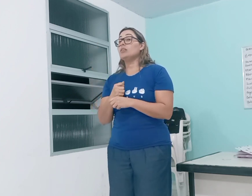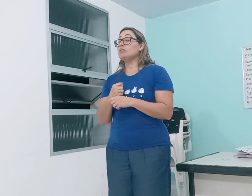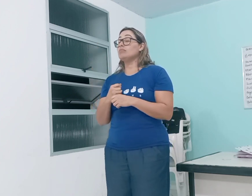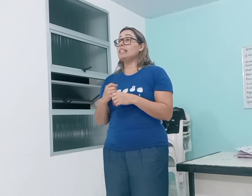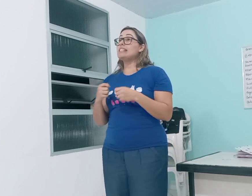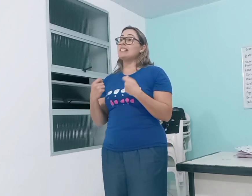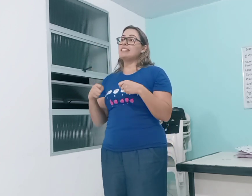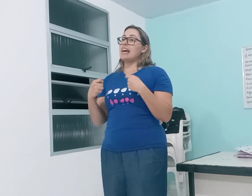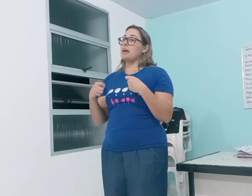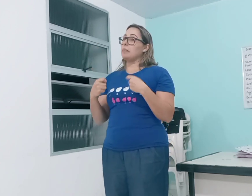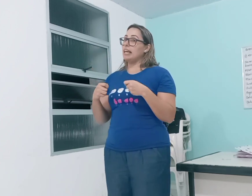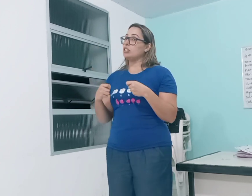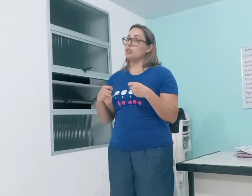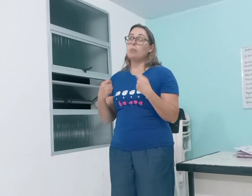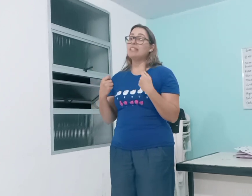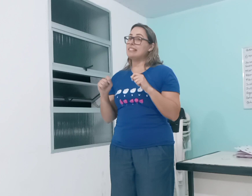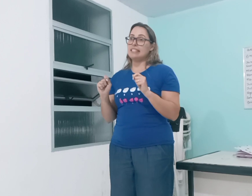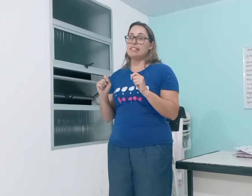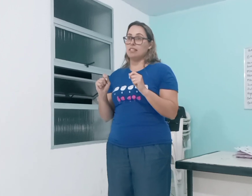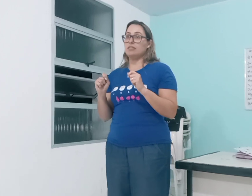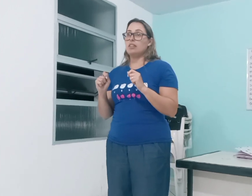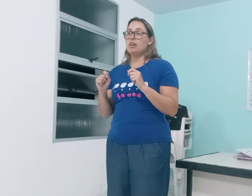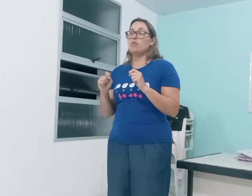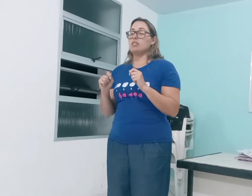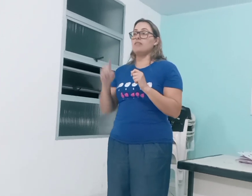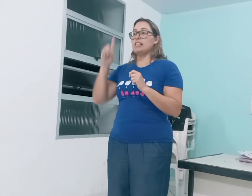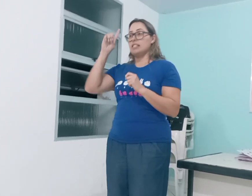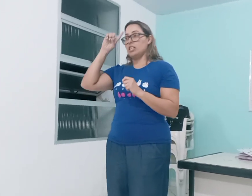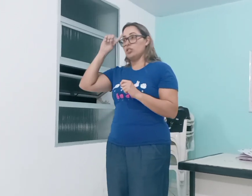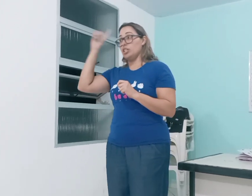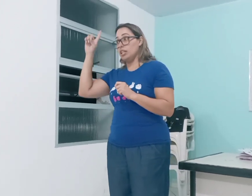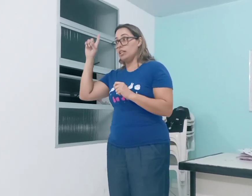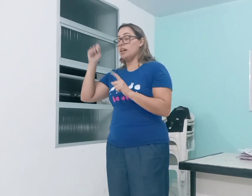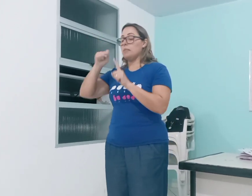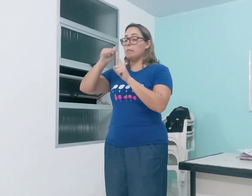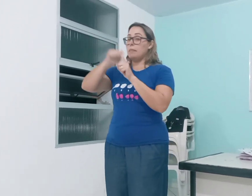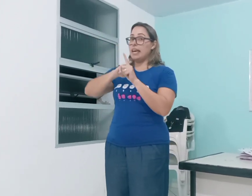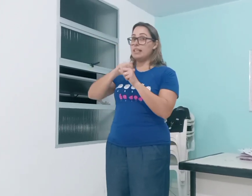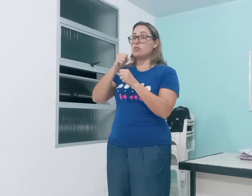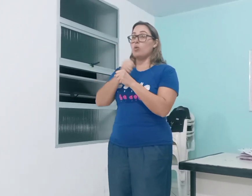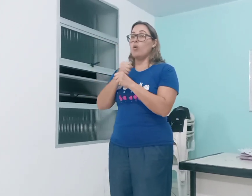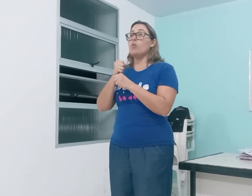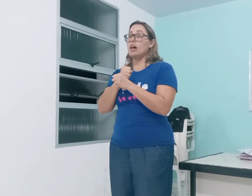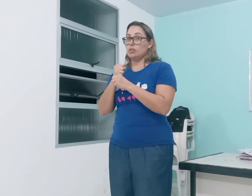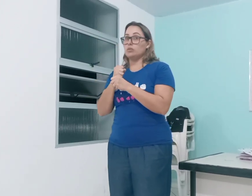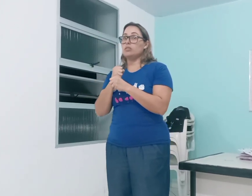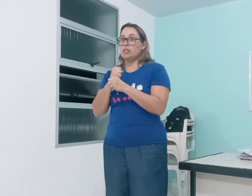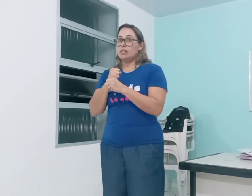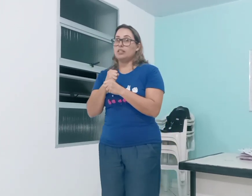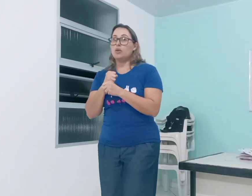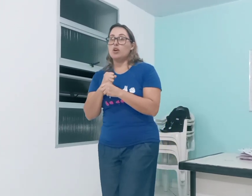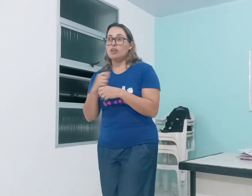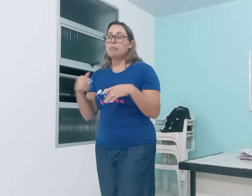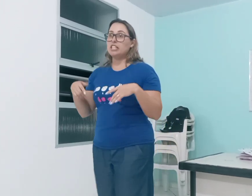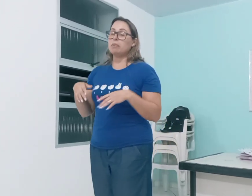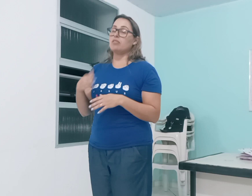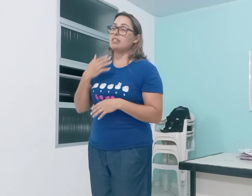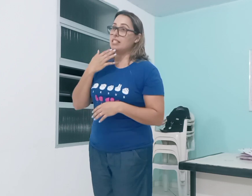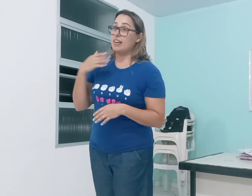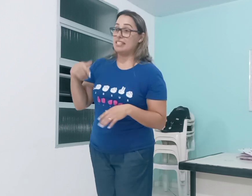então necessariamente não precisa você fazer dia, mês ou ano. Eu só pedi para vocês fazerem